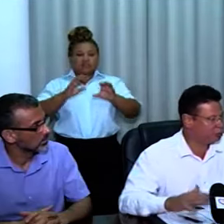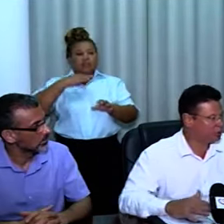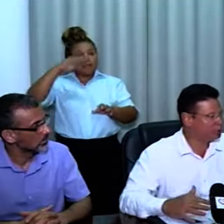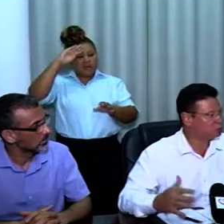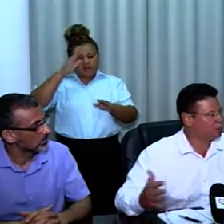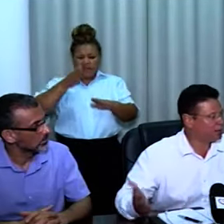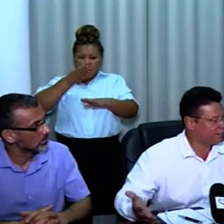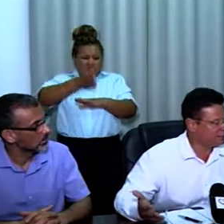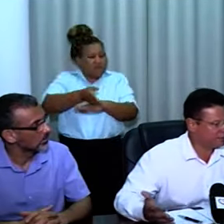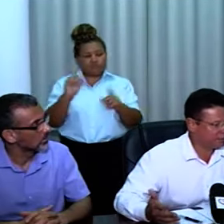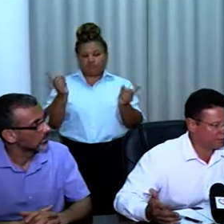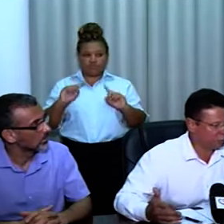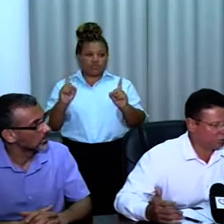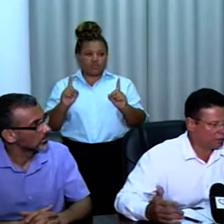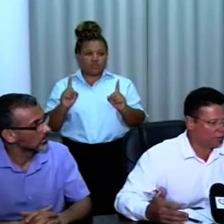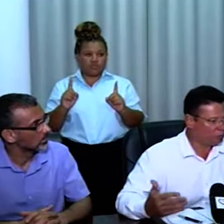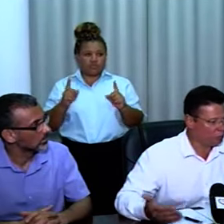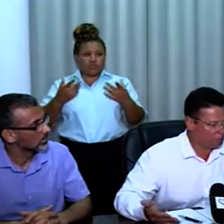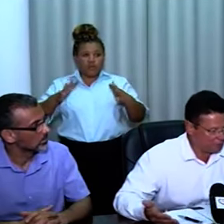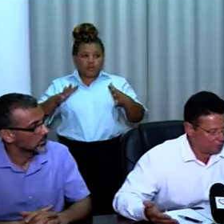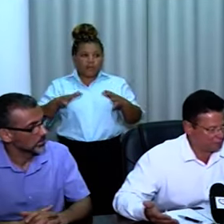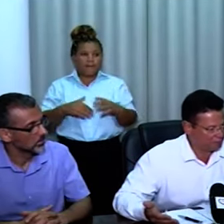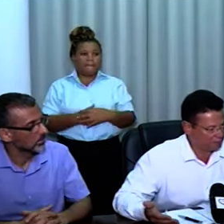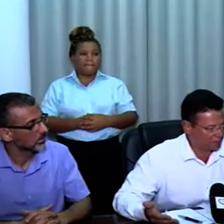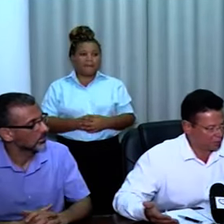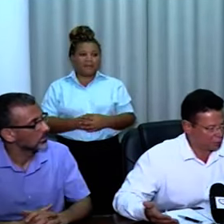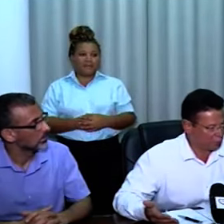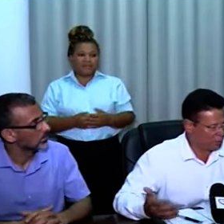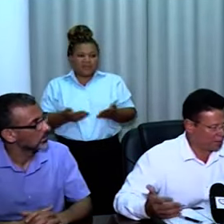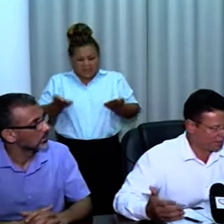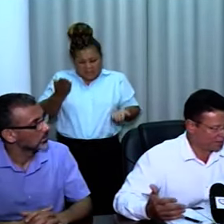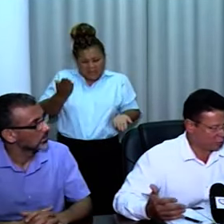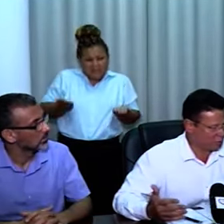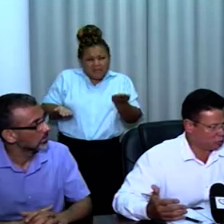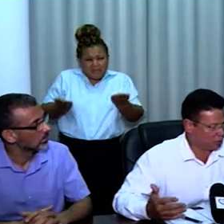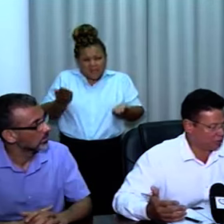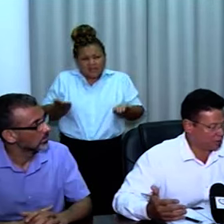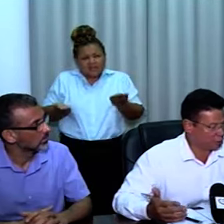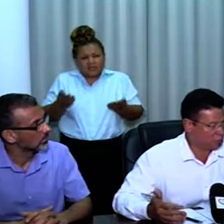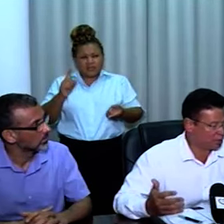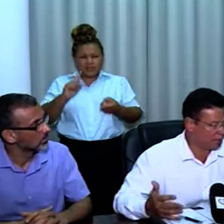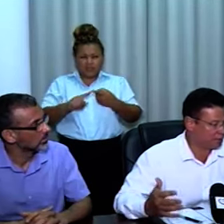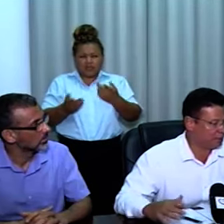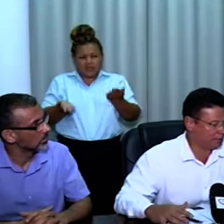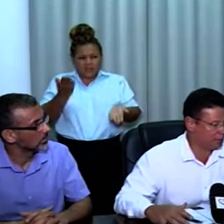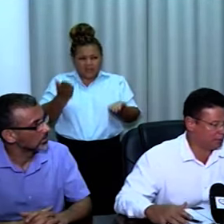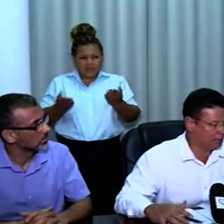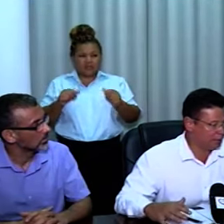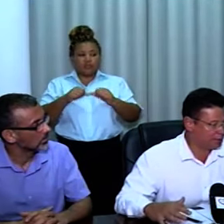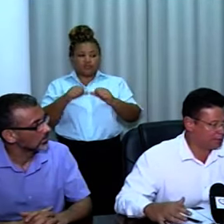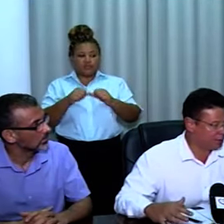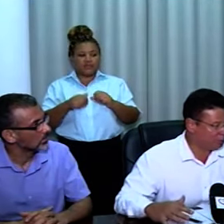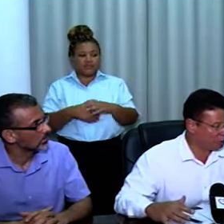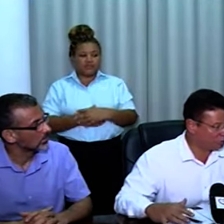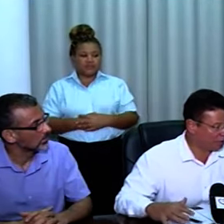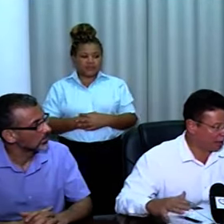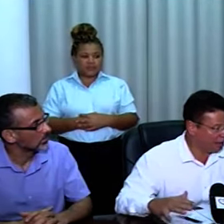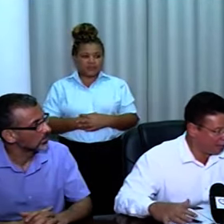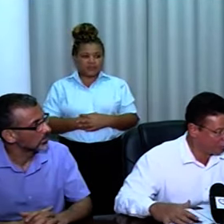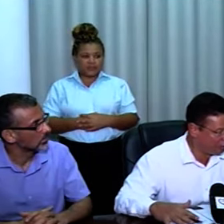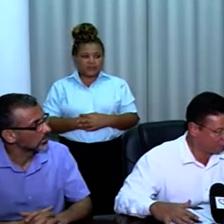essentielle pour traiter les autres maladies, on crée un nouveau problème. Donc, il prend des décisions qui sont faciles, besoin de garder sa balance bien. Et le système de WHO